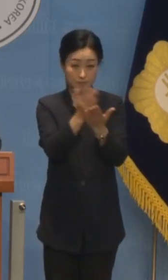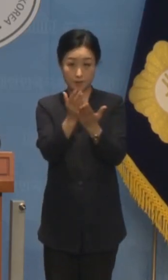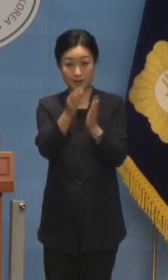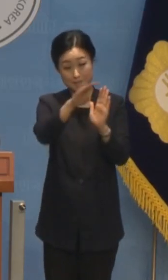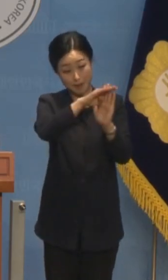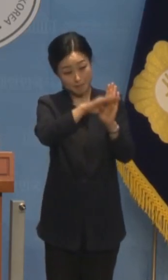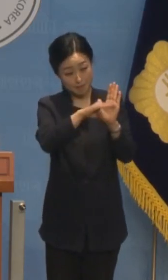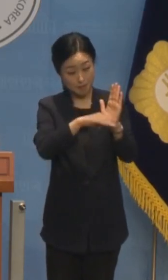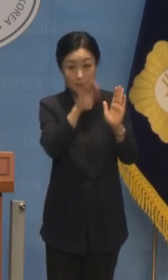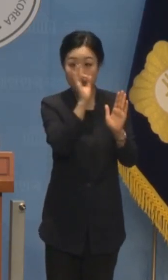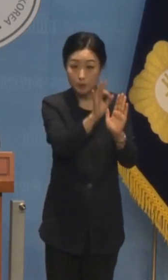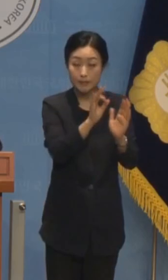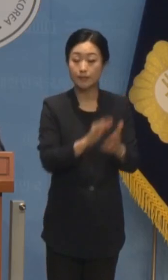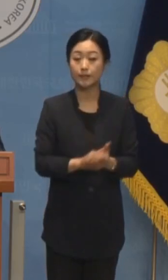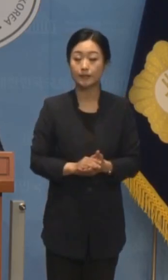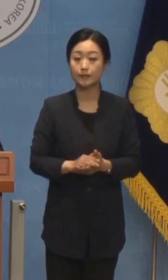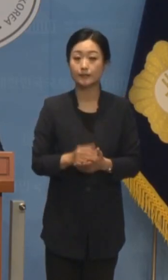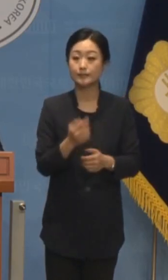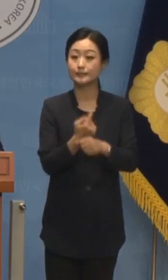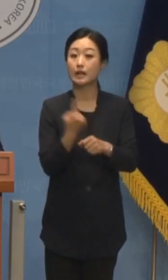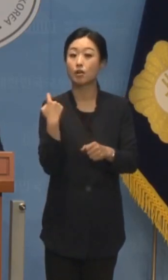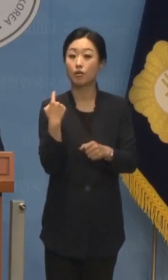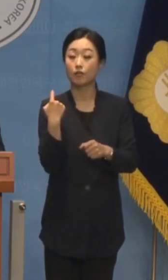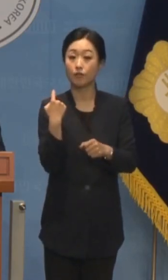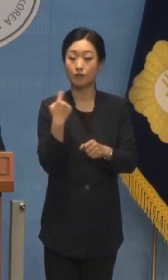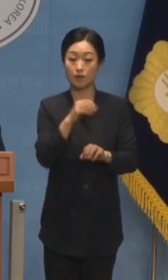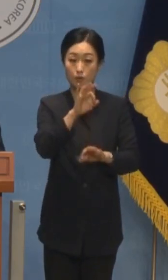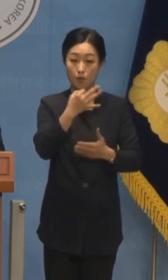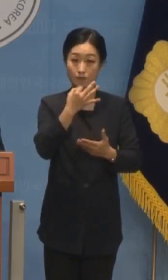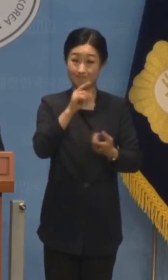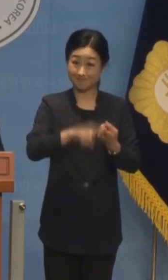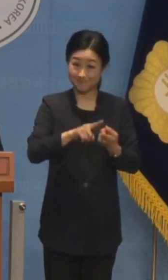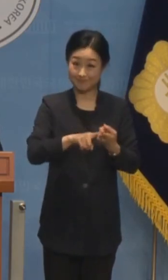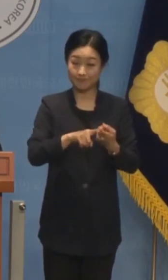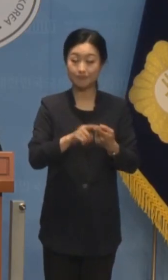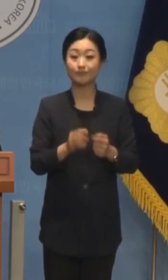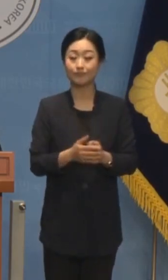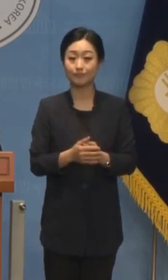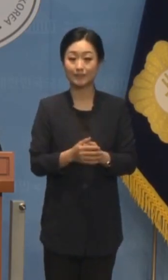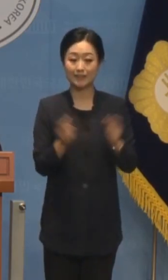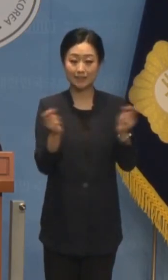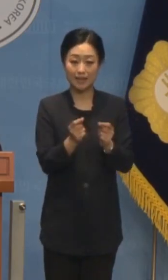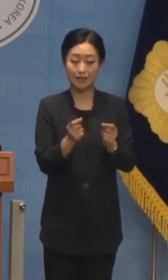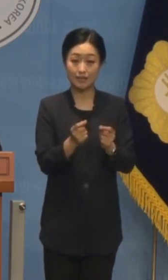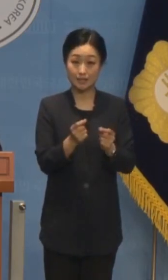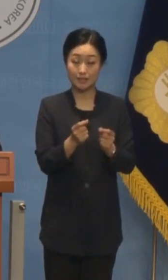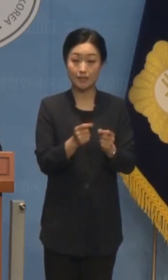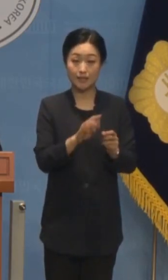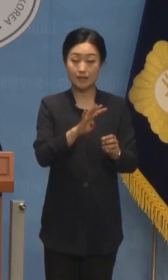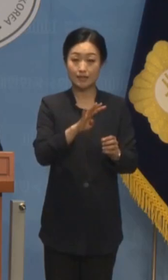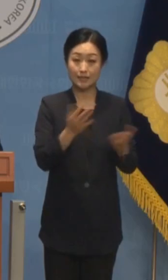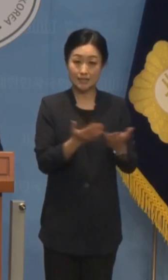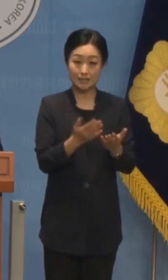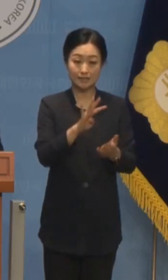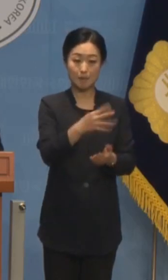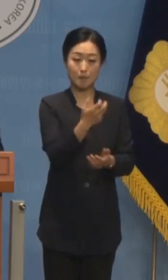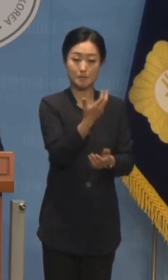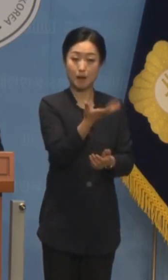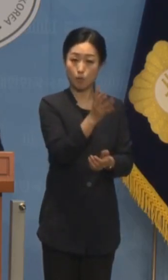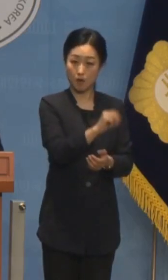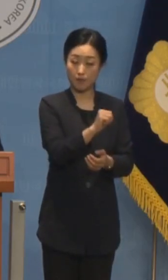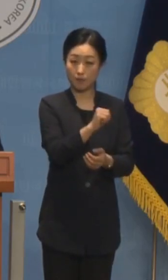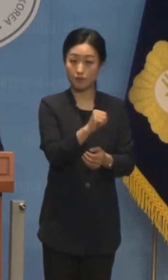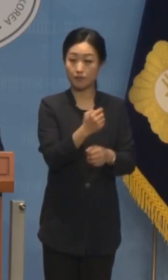살펴보겠습니다 먼저 전년 대비 동결 항목입니다 단기 복무 장려금 488억 원